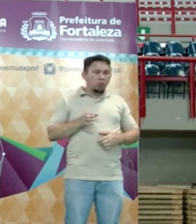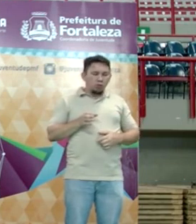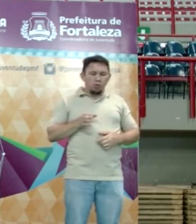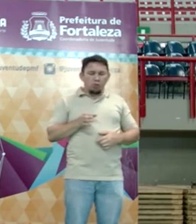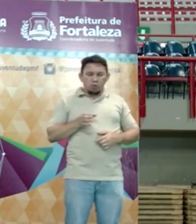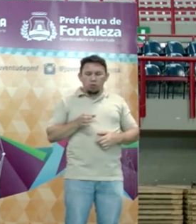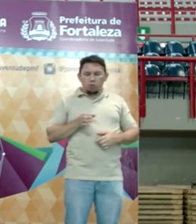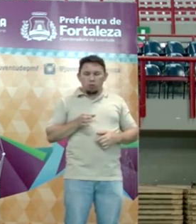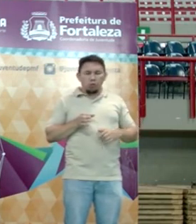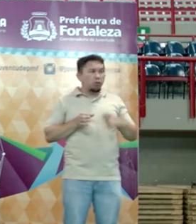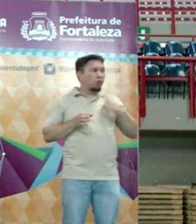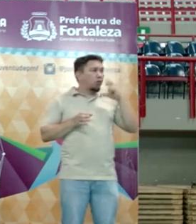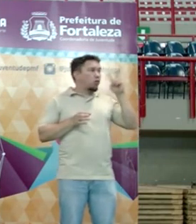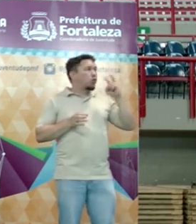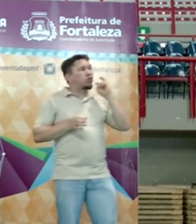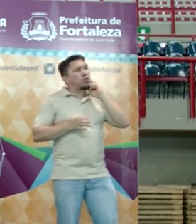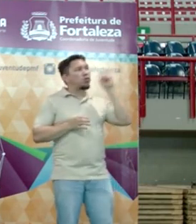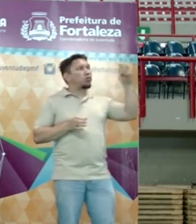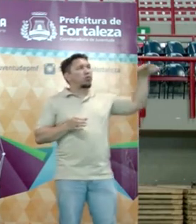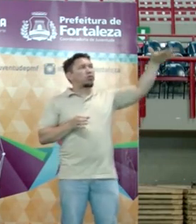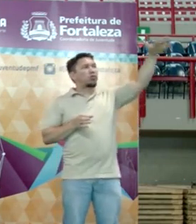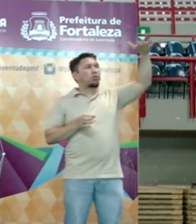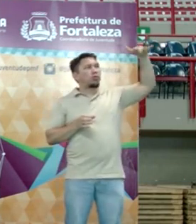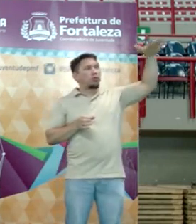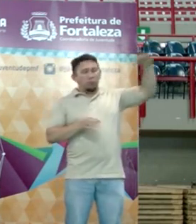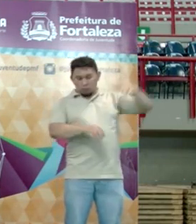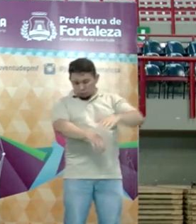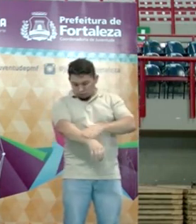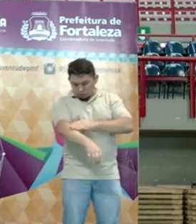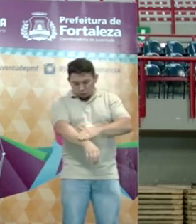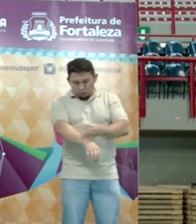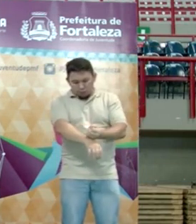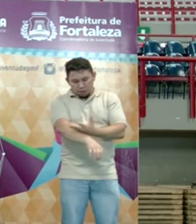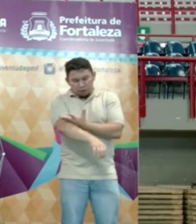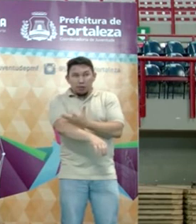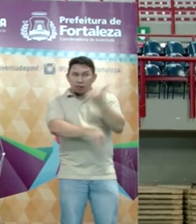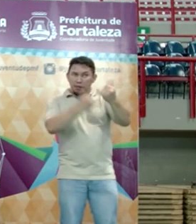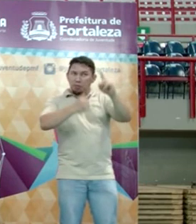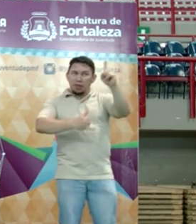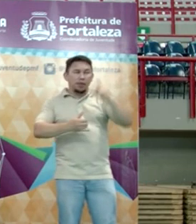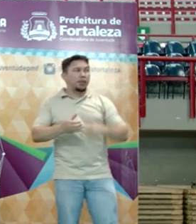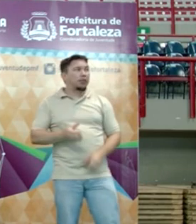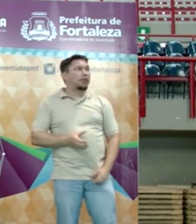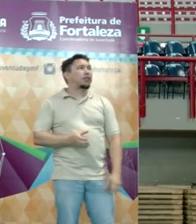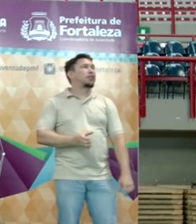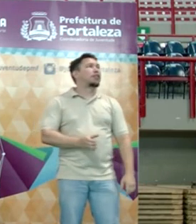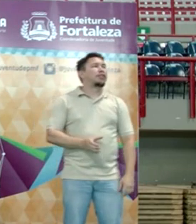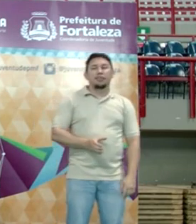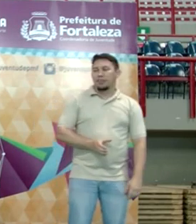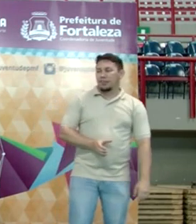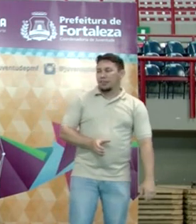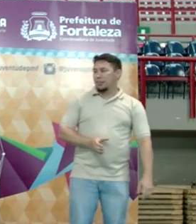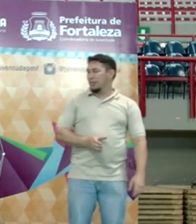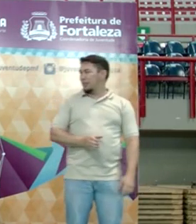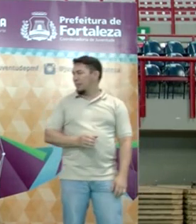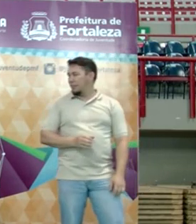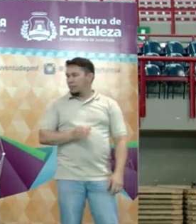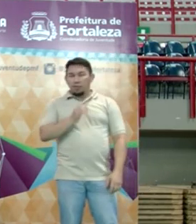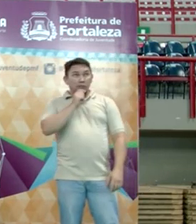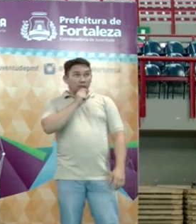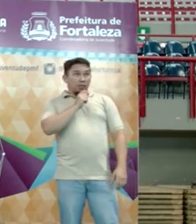lá, onde estavam os morcegos se movimentando. Olha, eu estou todo arrepiado. Sem brincadeira. Aí fazia assim, apitei.